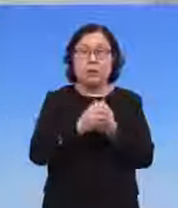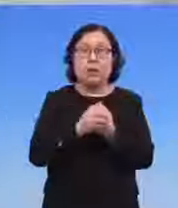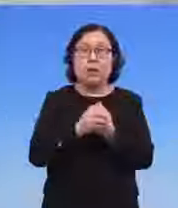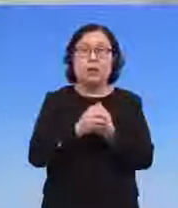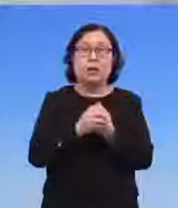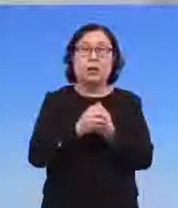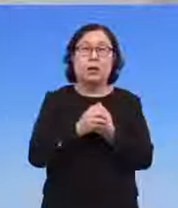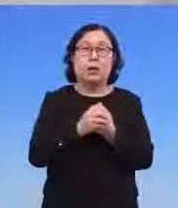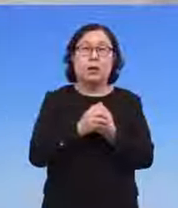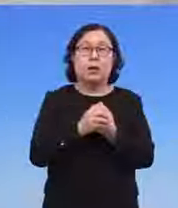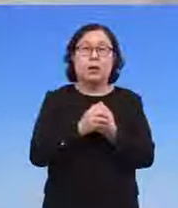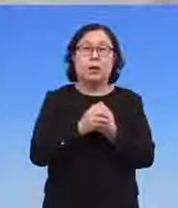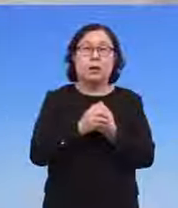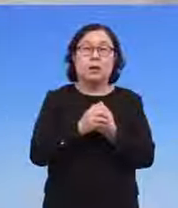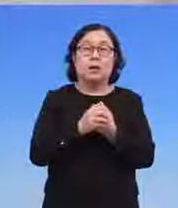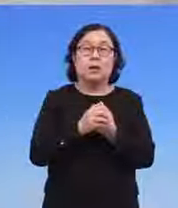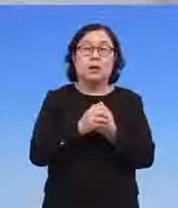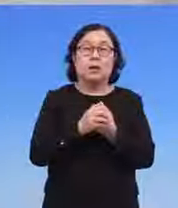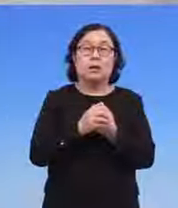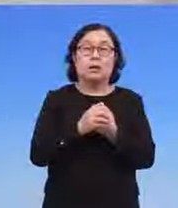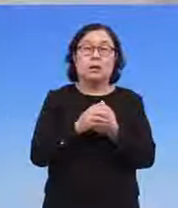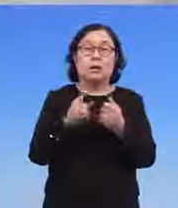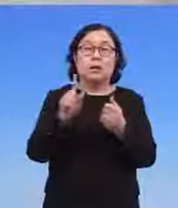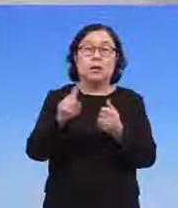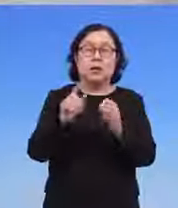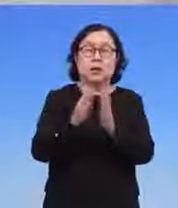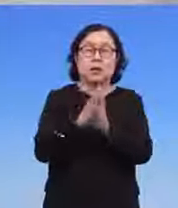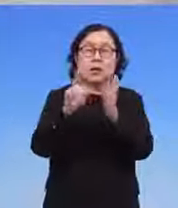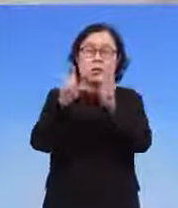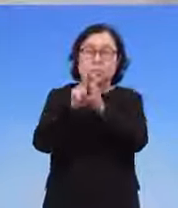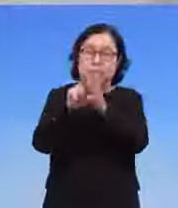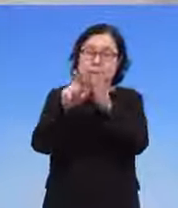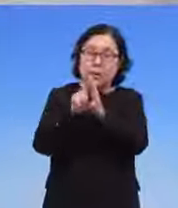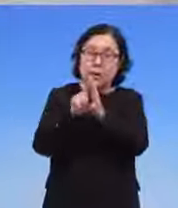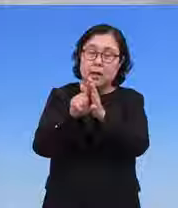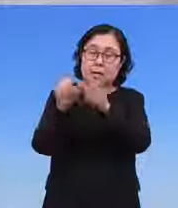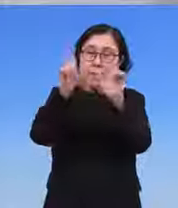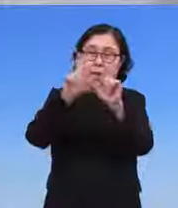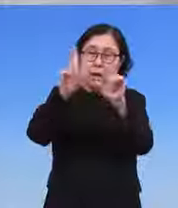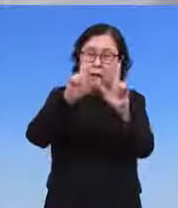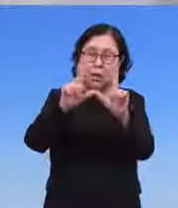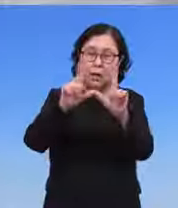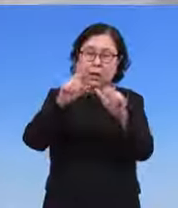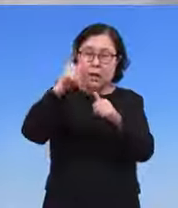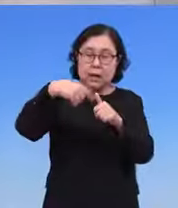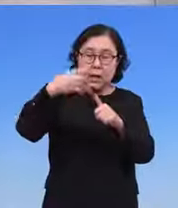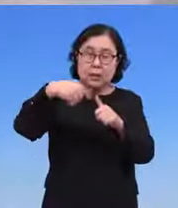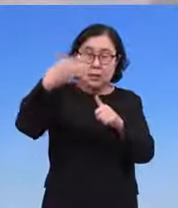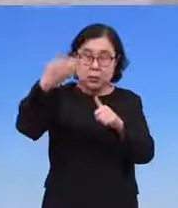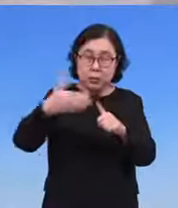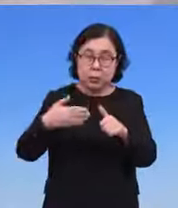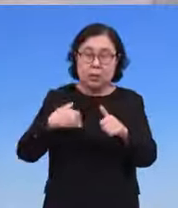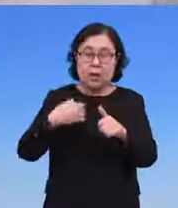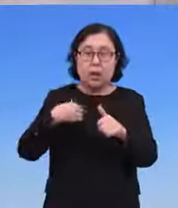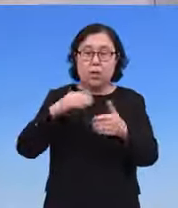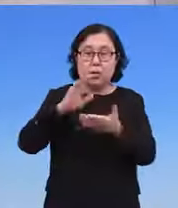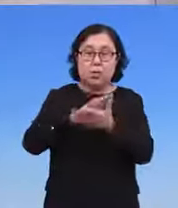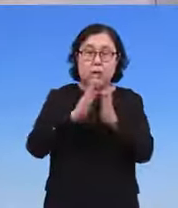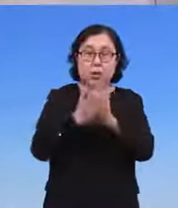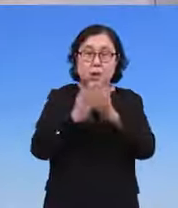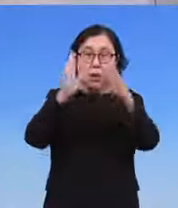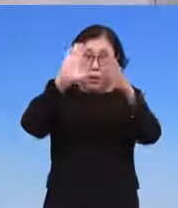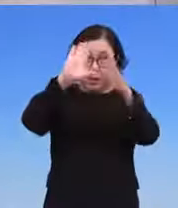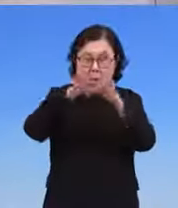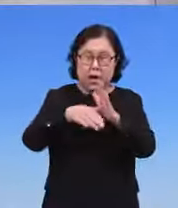얘가 한 부분에서 참 너무나 제 신앙생활에 얘가 지침이 됐습니다. 얘가 이게 초등학교도 들어가기